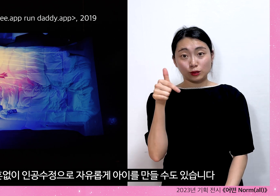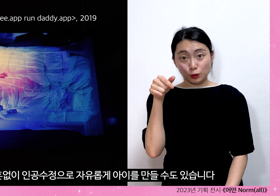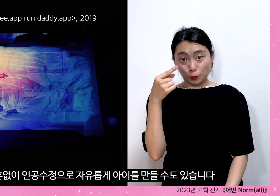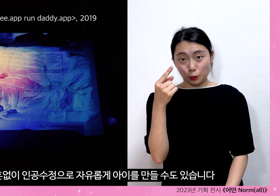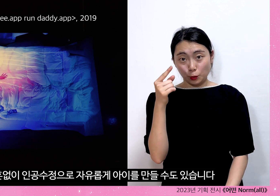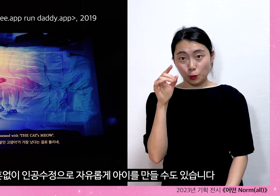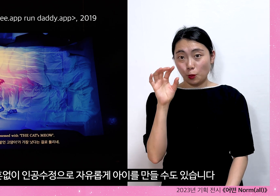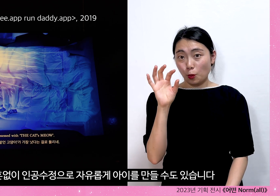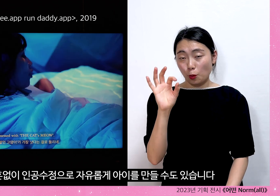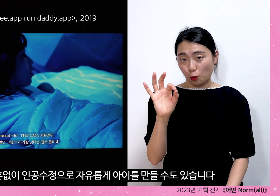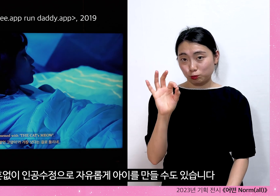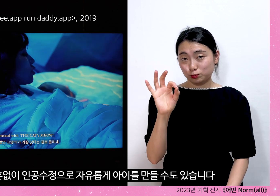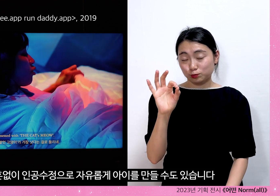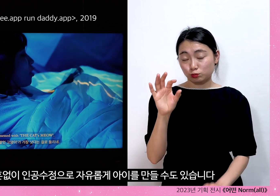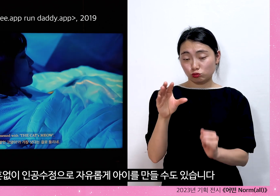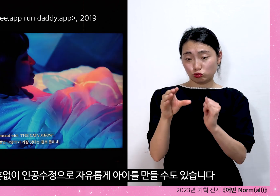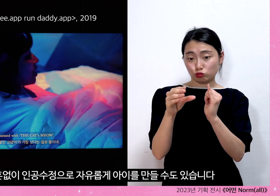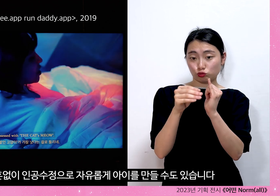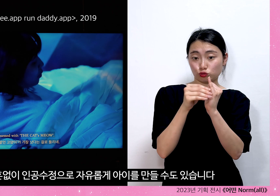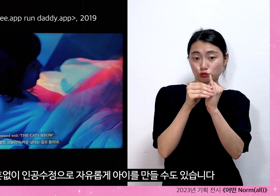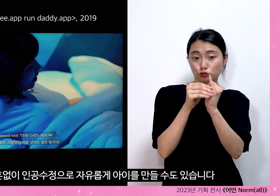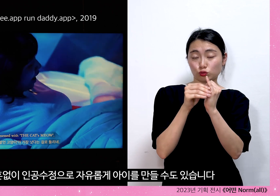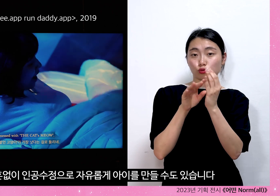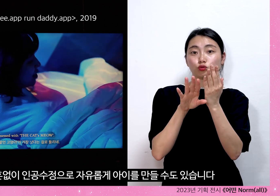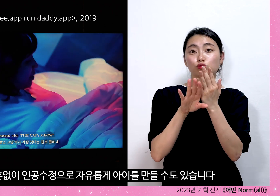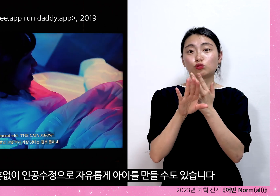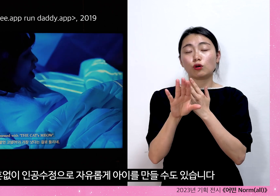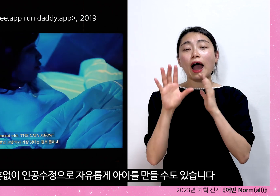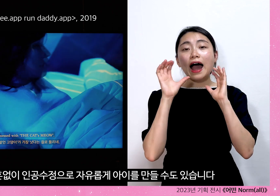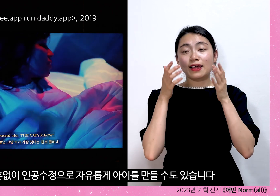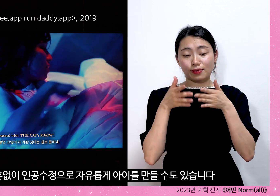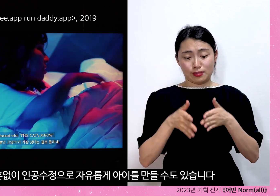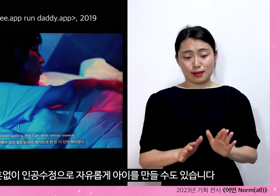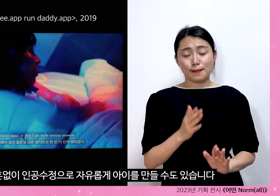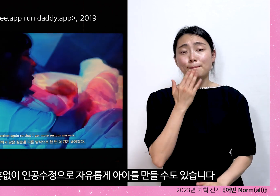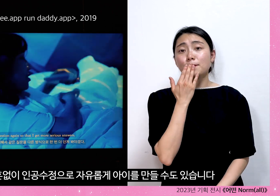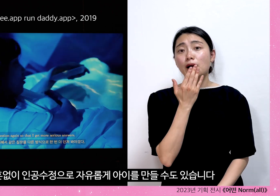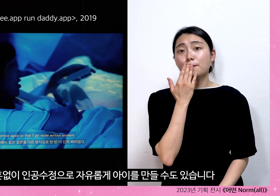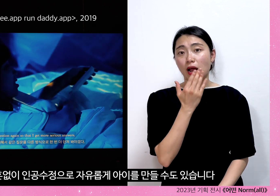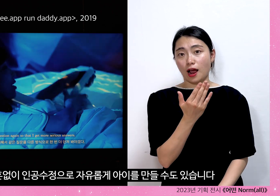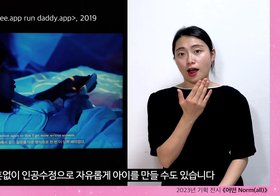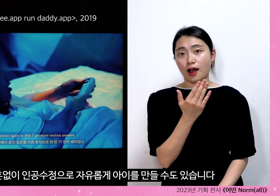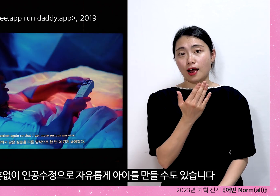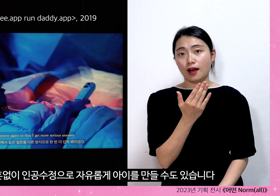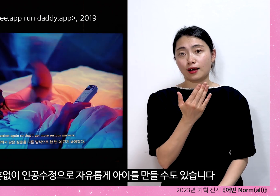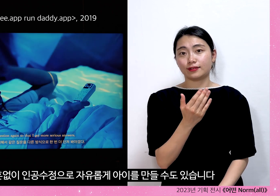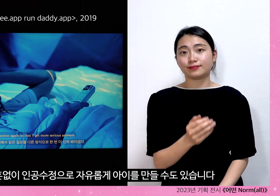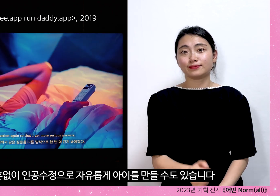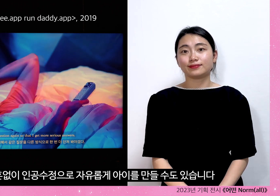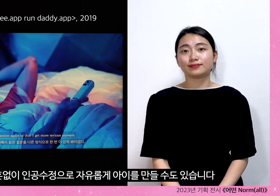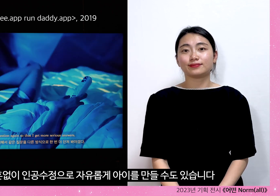인공수정으로 자유롭게 아이를 만들 수도 있습니다.